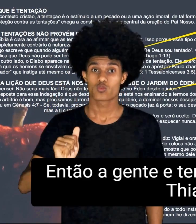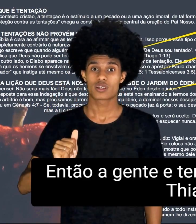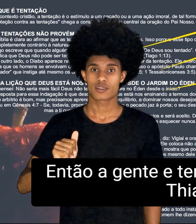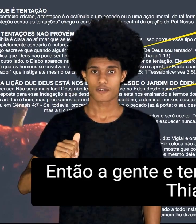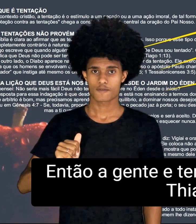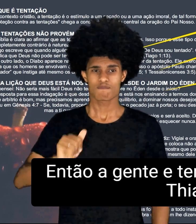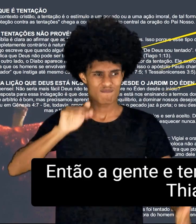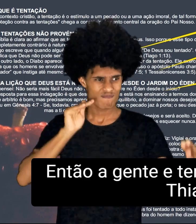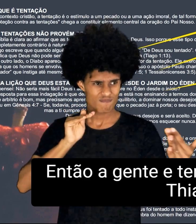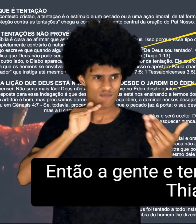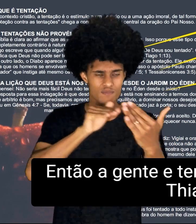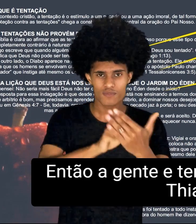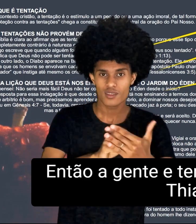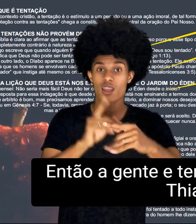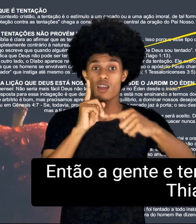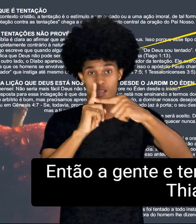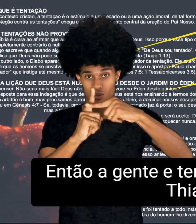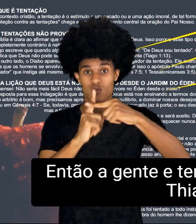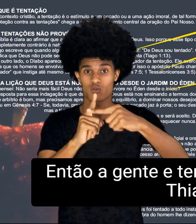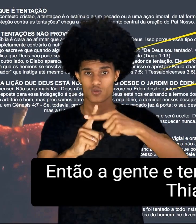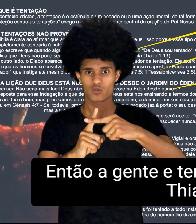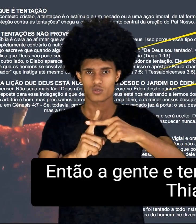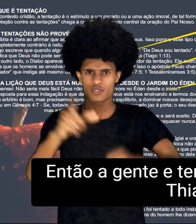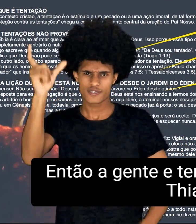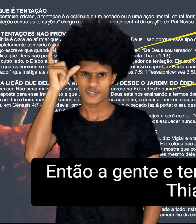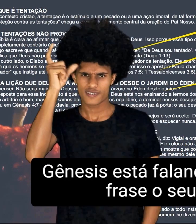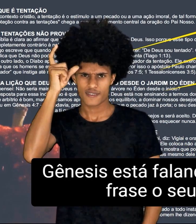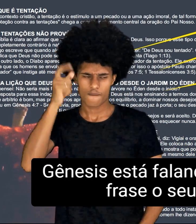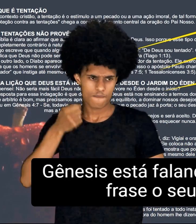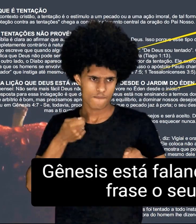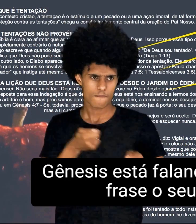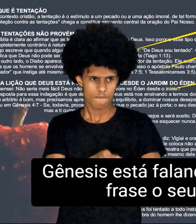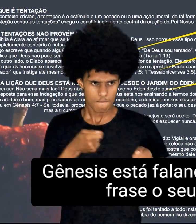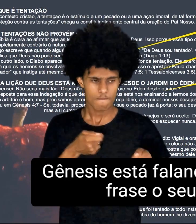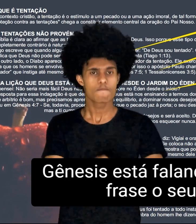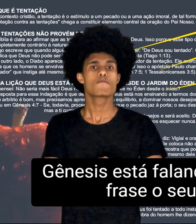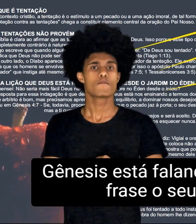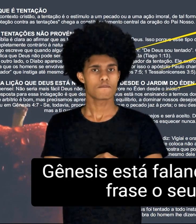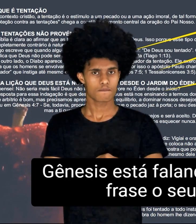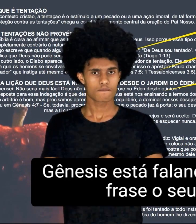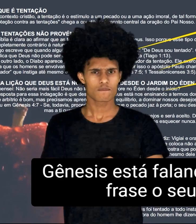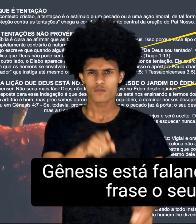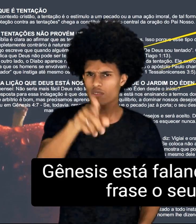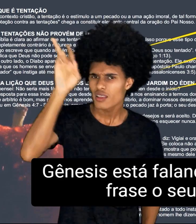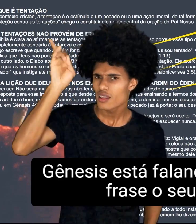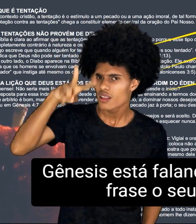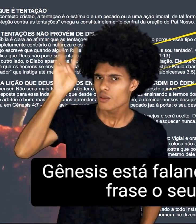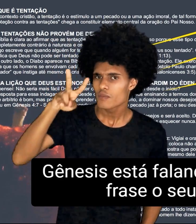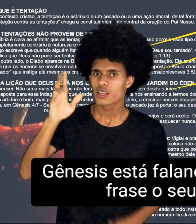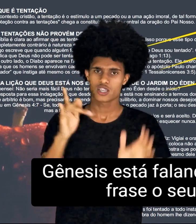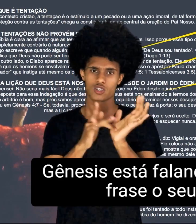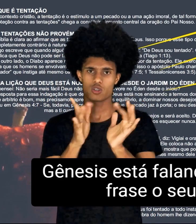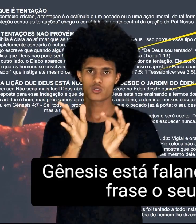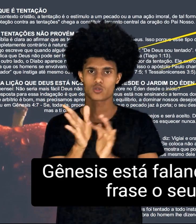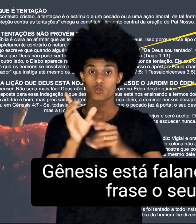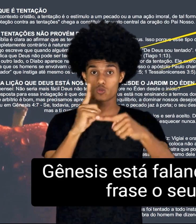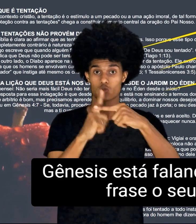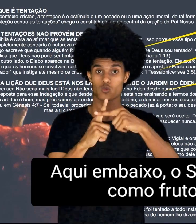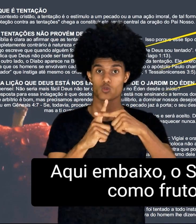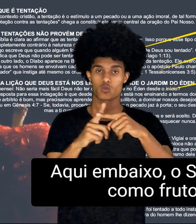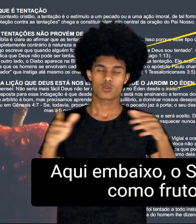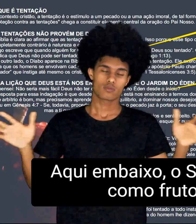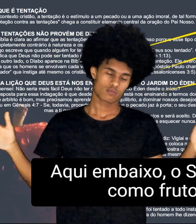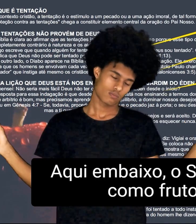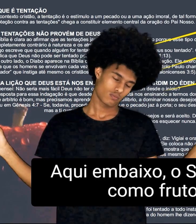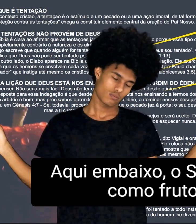gente é tentado pelos nossos desejos. Tiago, Jeremias, Gênesis, está falando a mesma coisa. Olha essa frase, ó, o seu desejo será contra